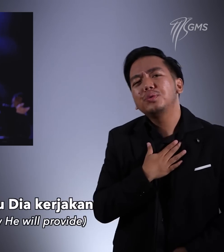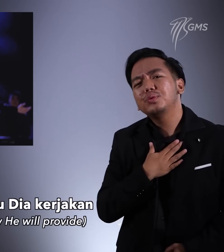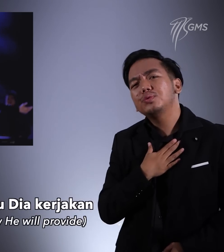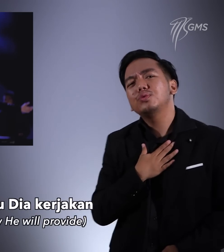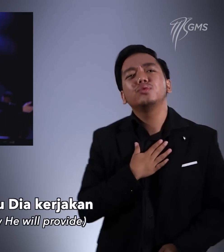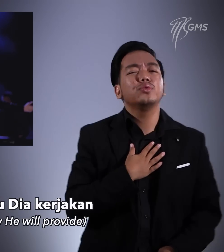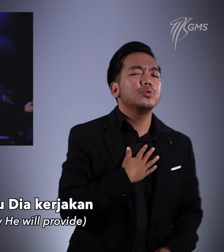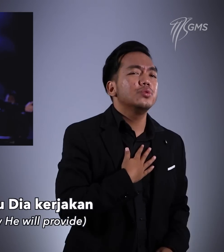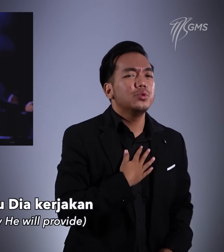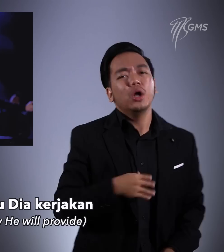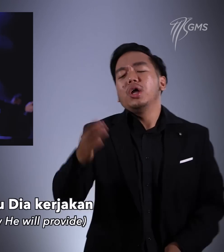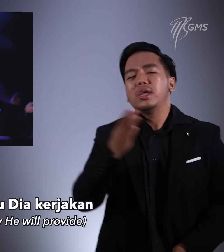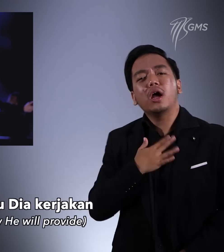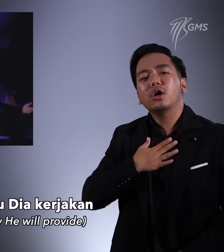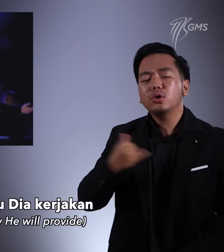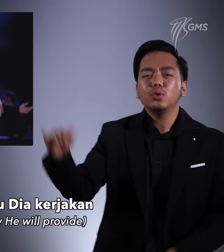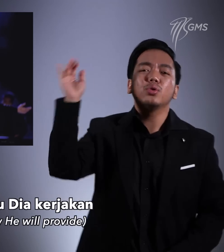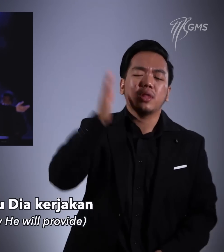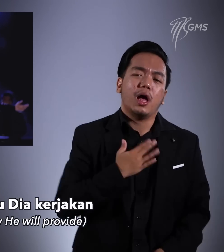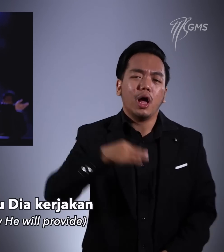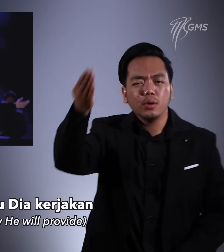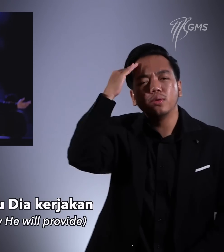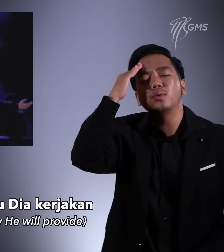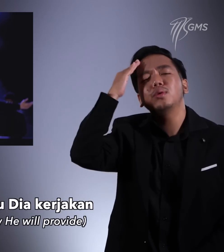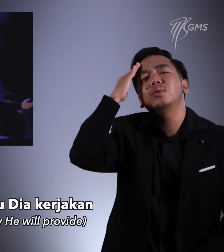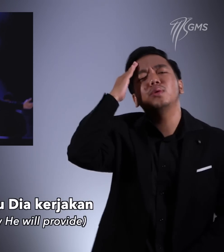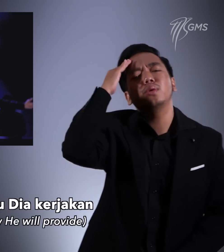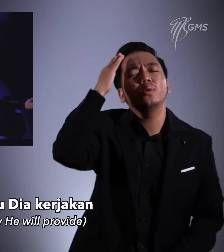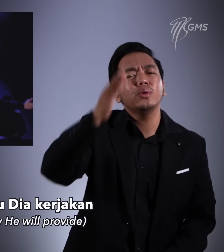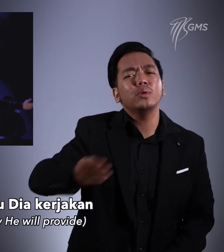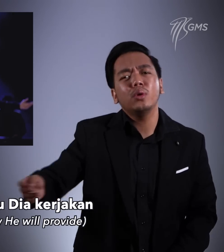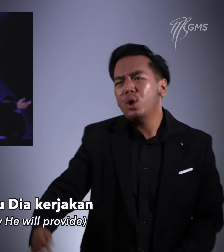I'm going to sing my faith out for you. Yang ku tahu